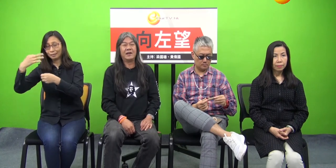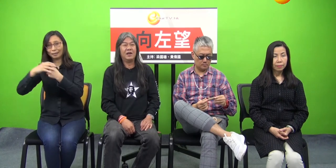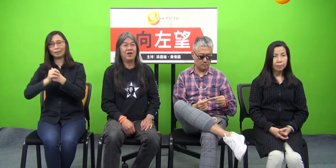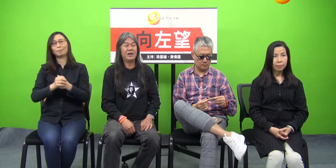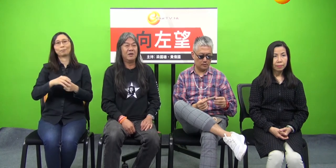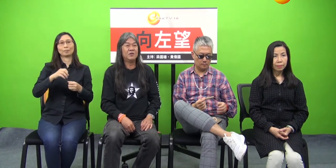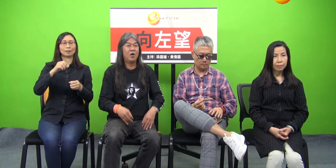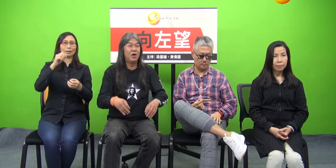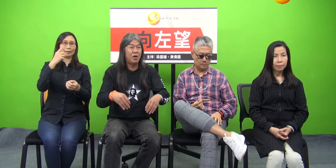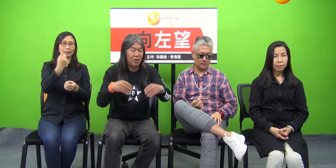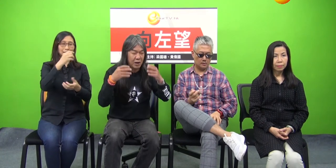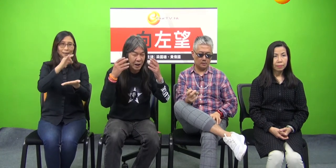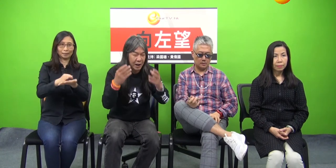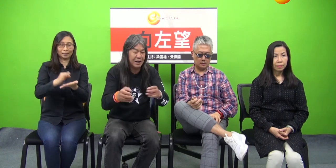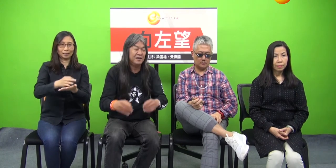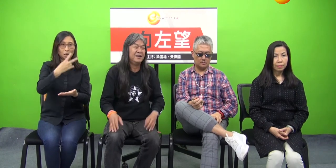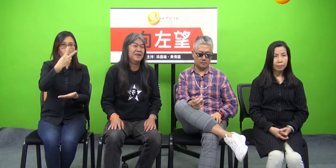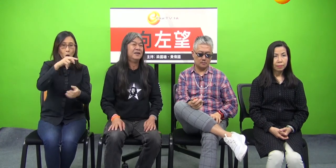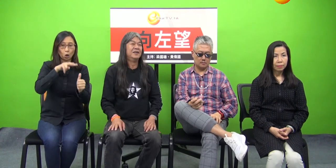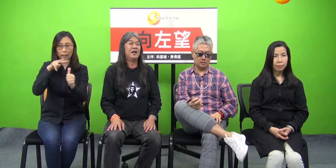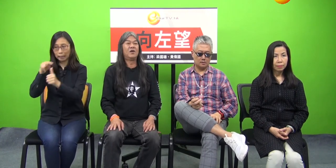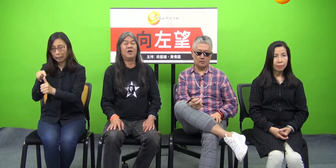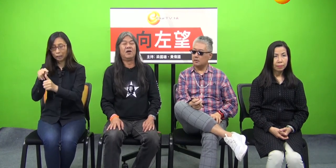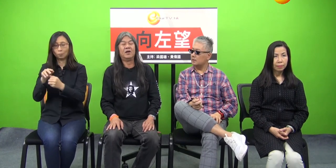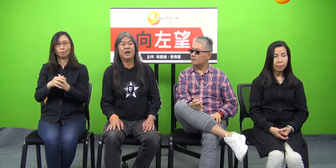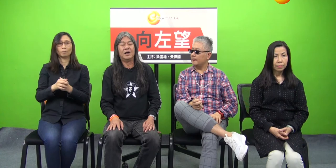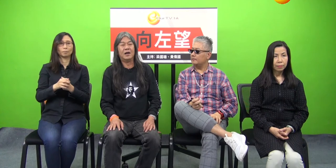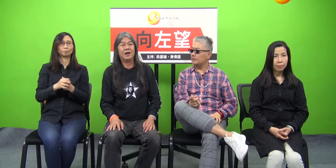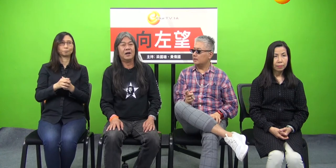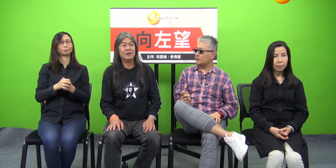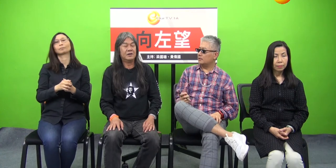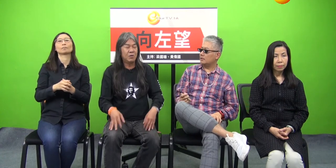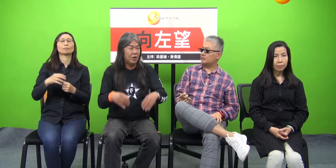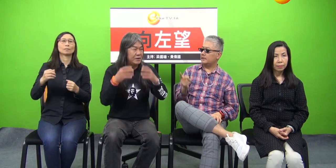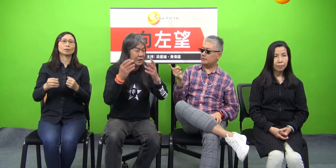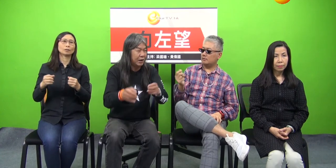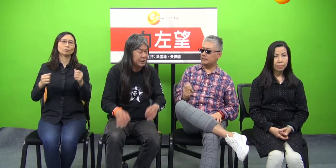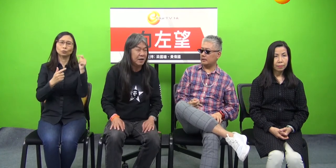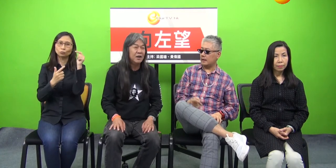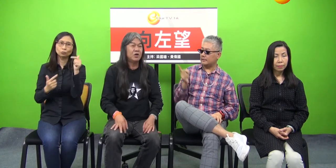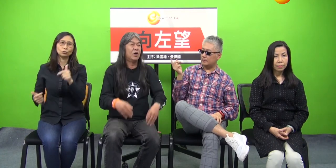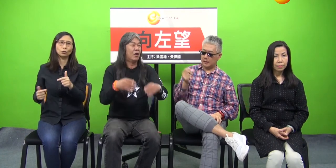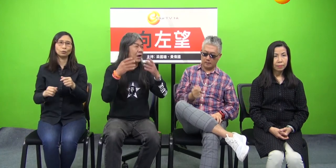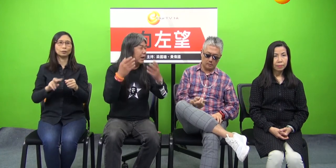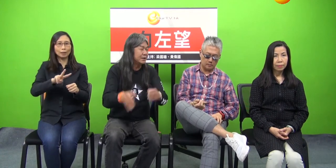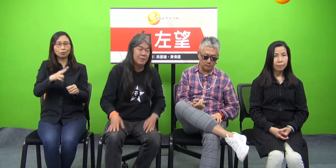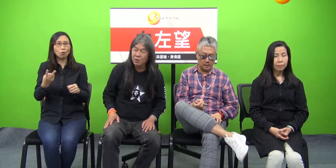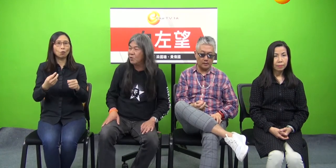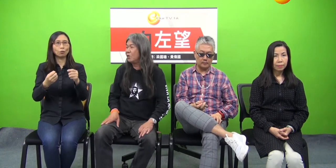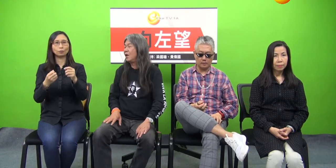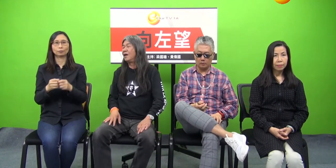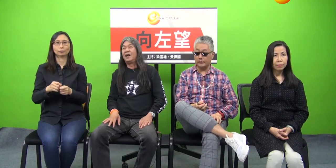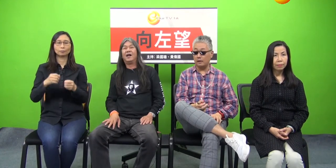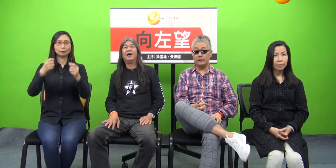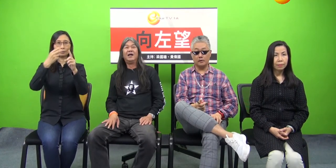一地兩檢，再講下呢、這、一個修改議事規則，再講下廿三條嗰個